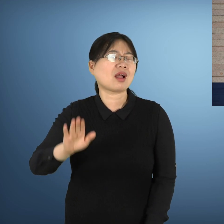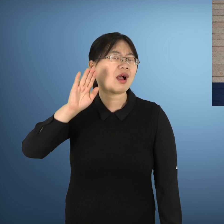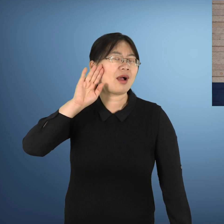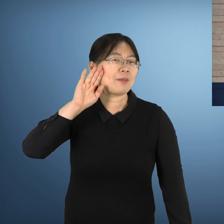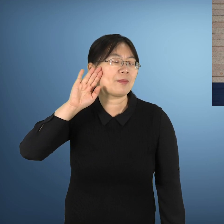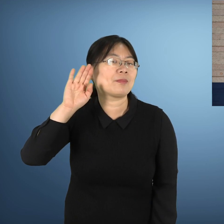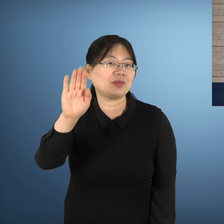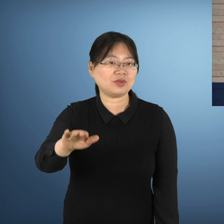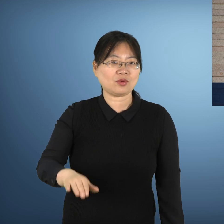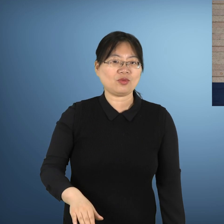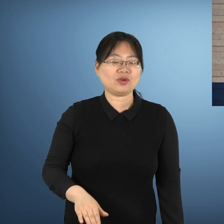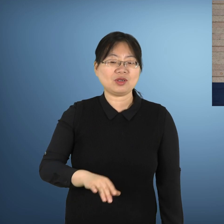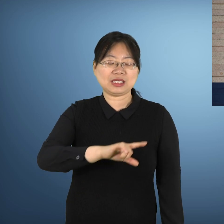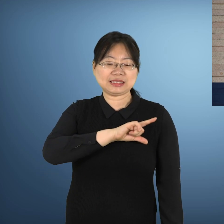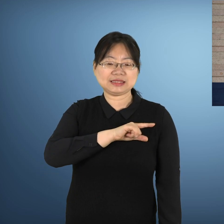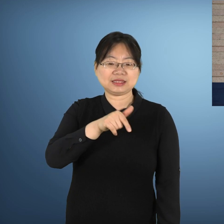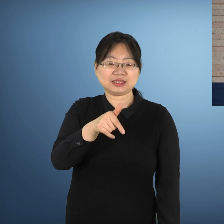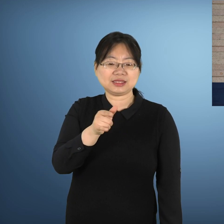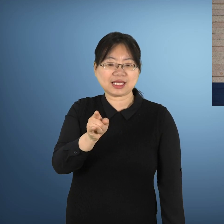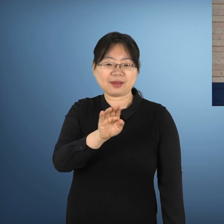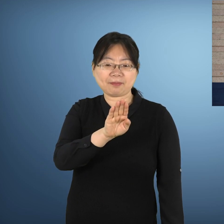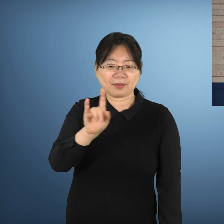장차 게바라 하리라